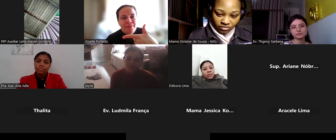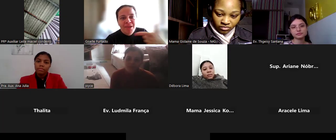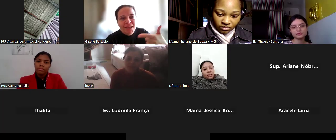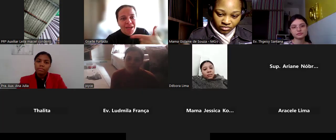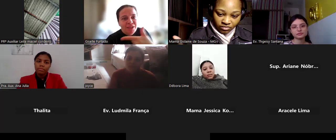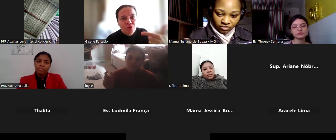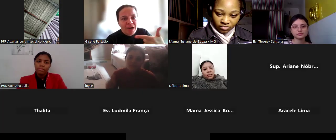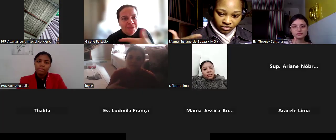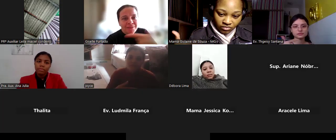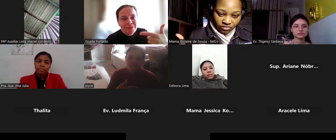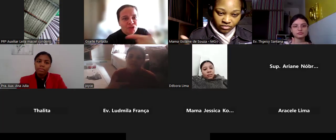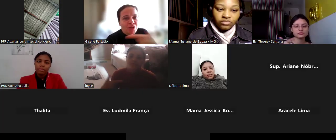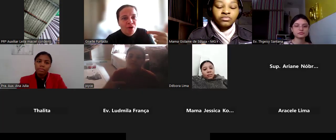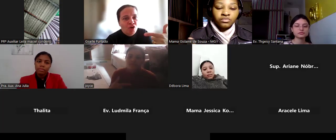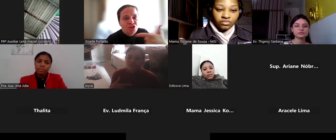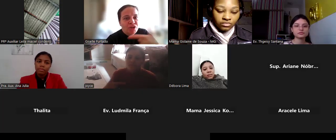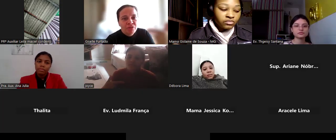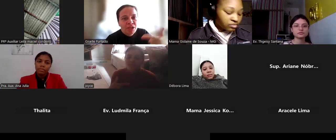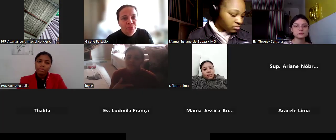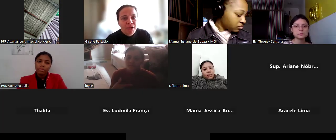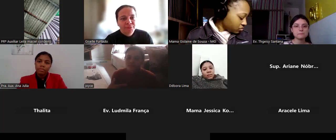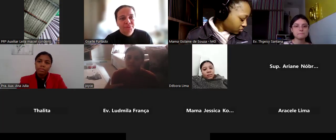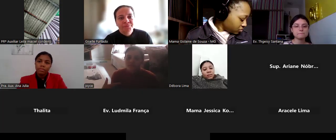esqueminha da letra dobrada. Você só dá uma corridinha com o dedo pro lado.